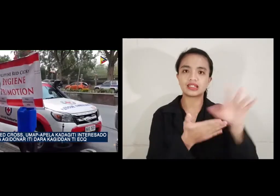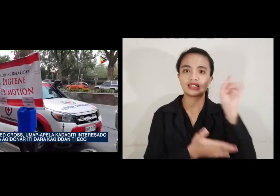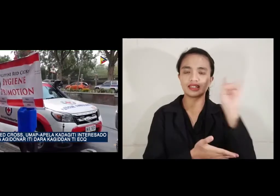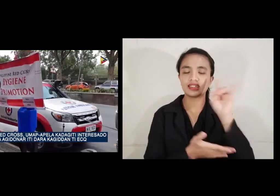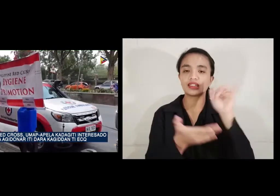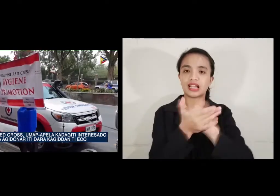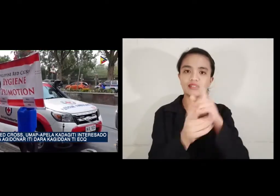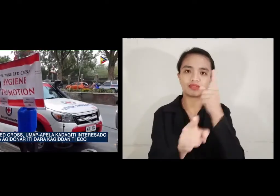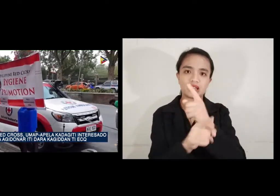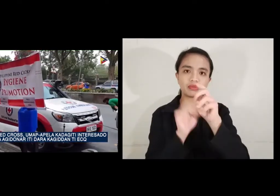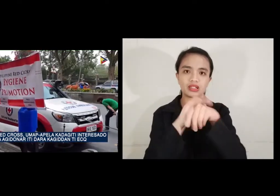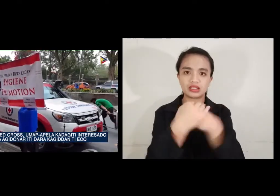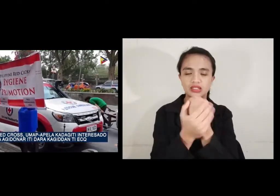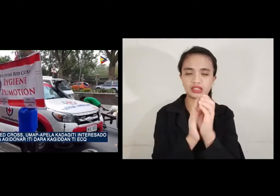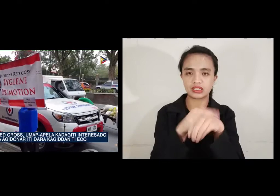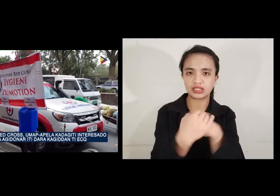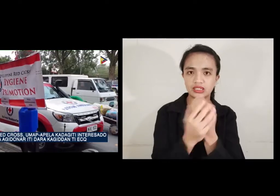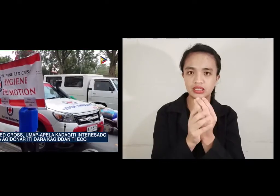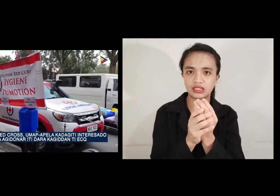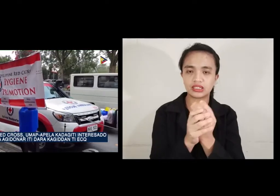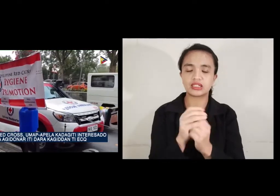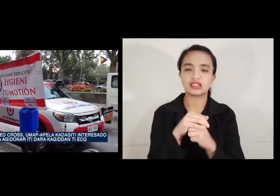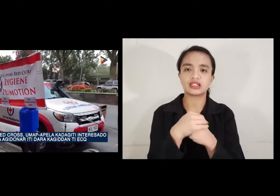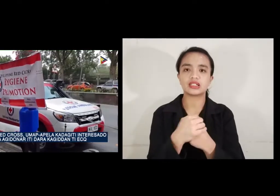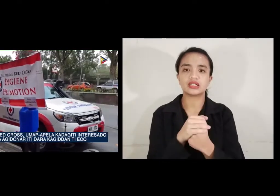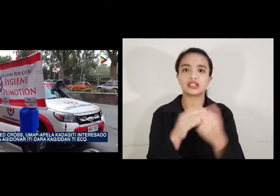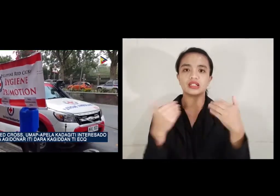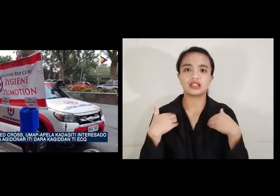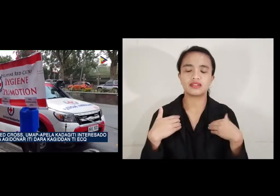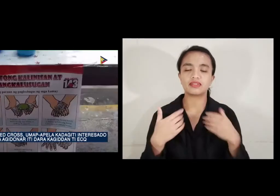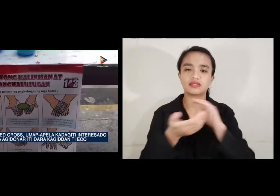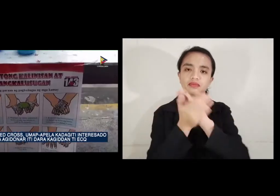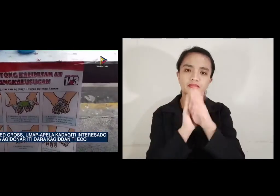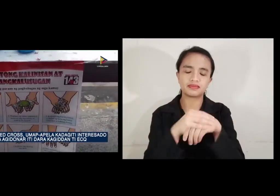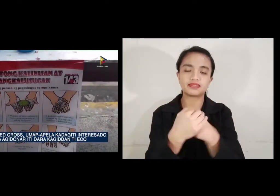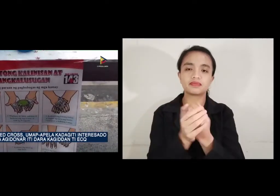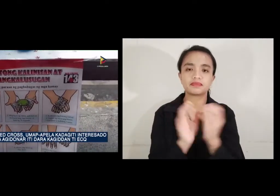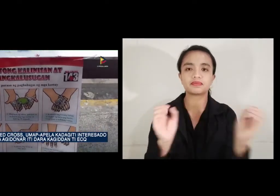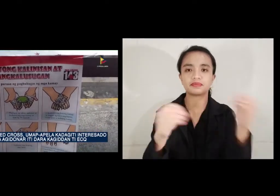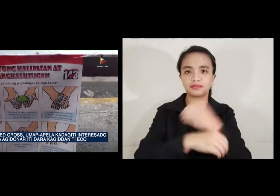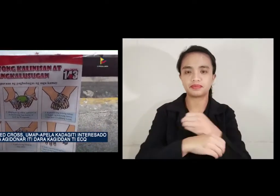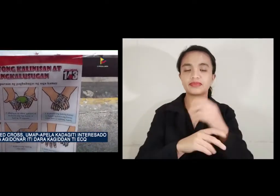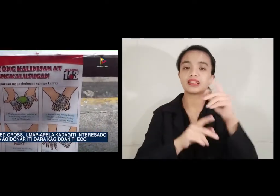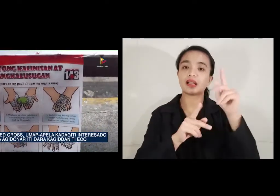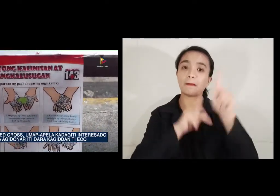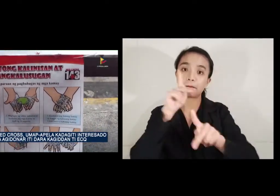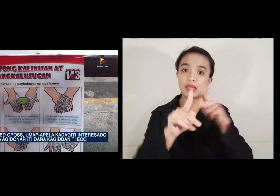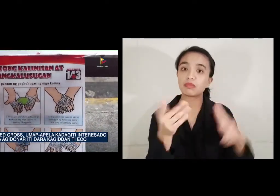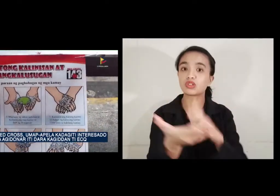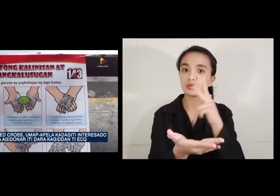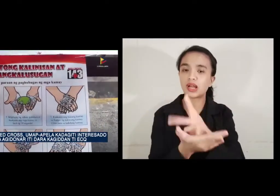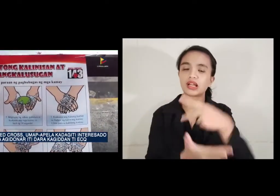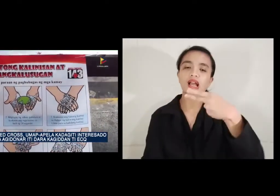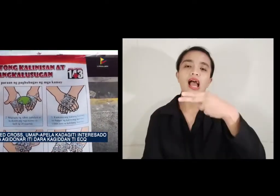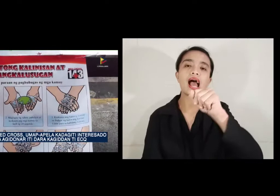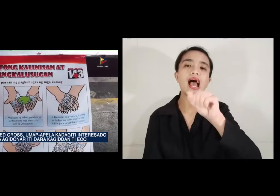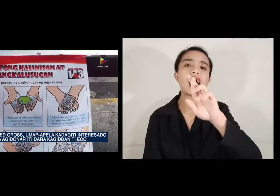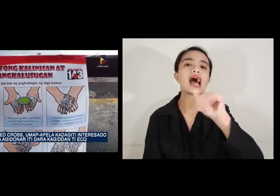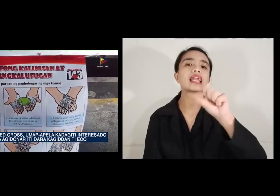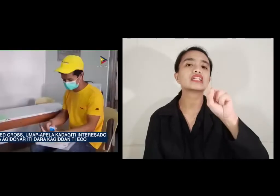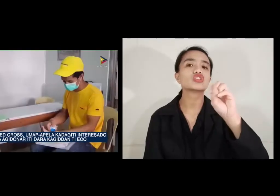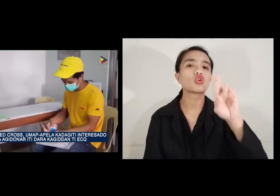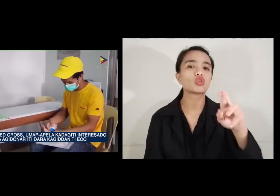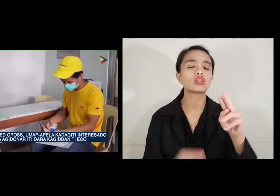babaan iti proper hand washing, no sa dino adda dagiti na ikabil nga hand washing stations sa Jay People's Park, Harrison